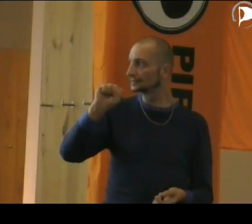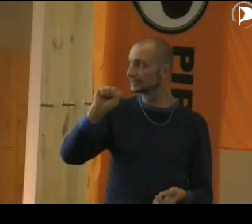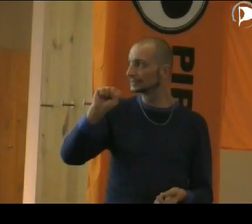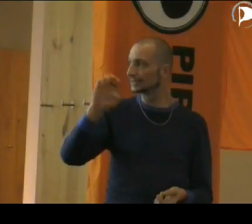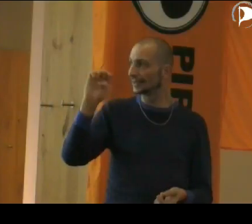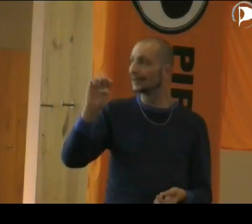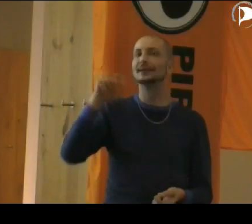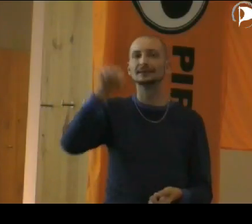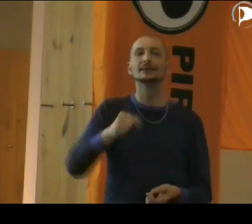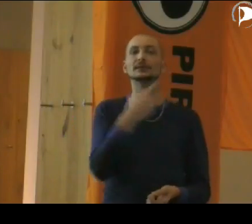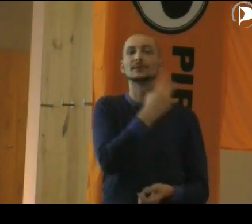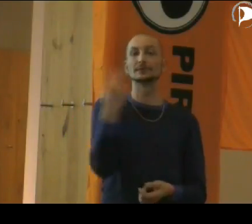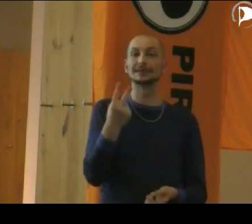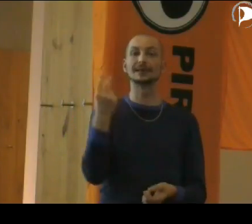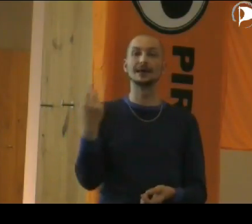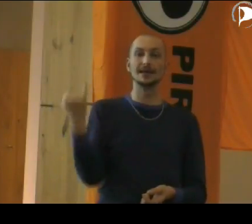ja